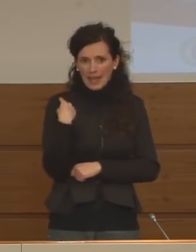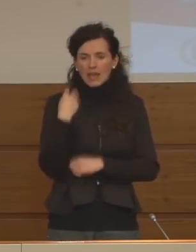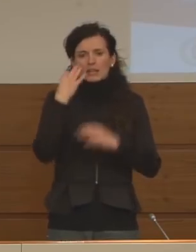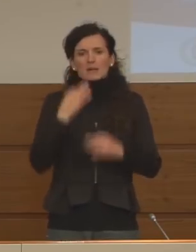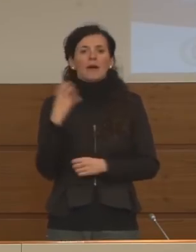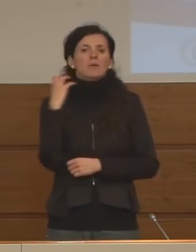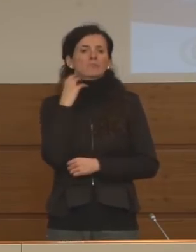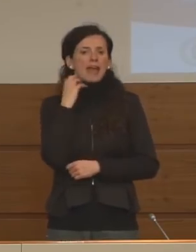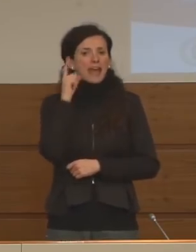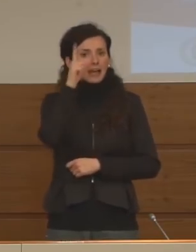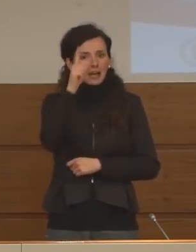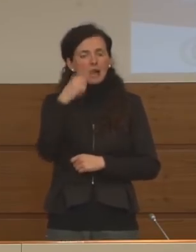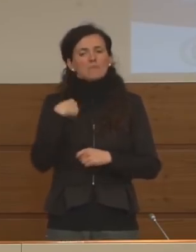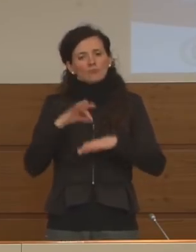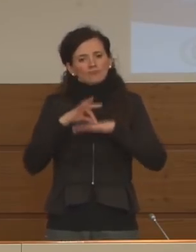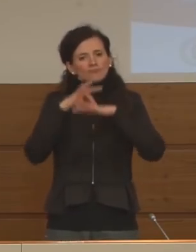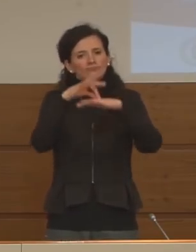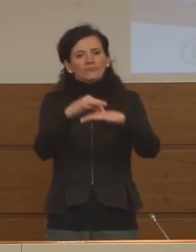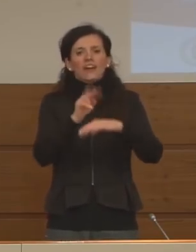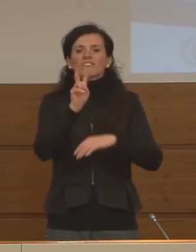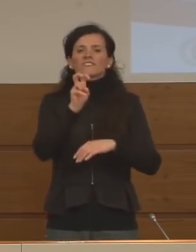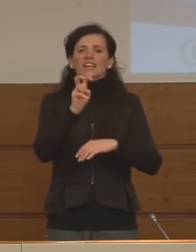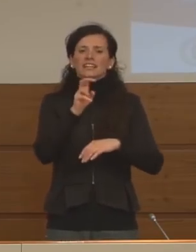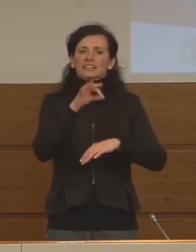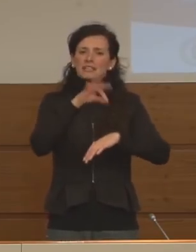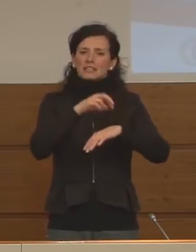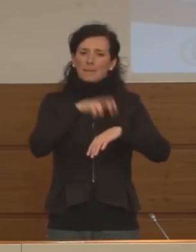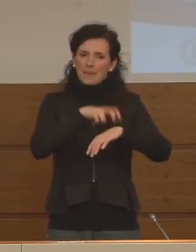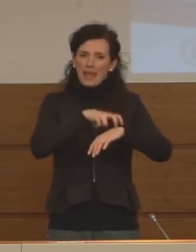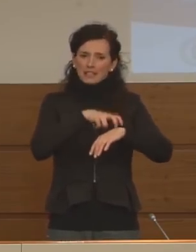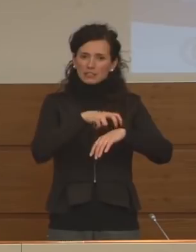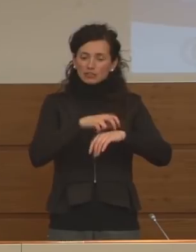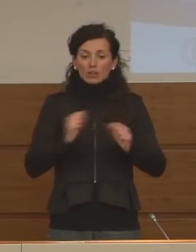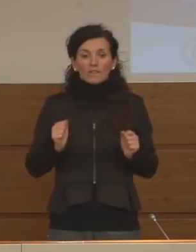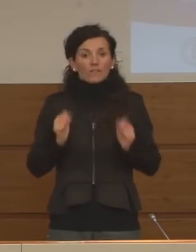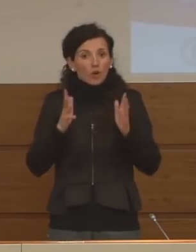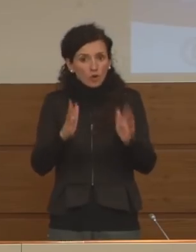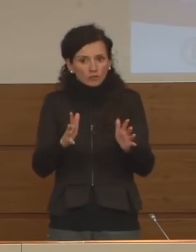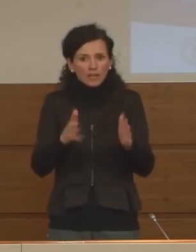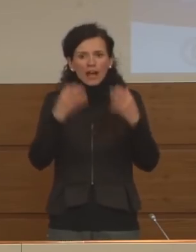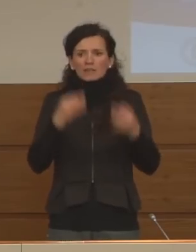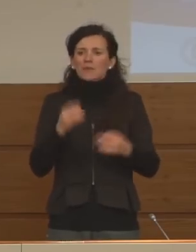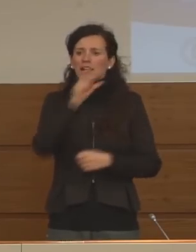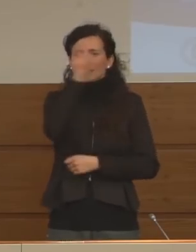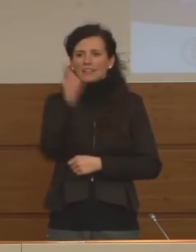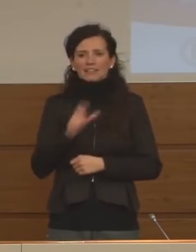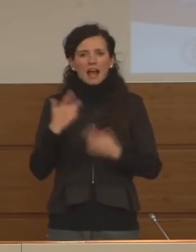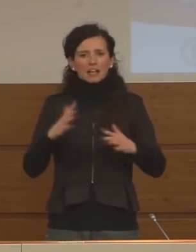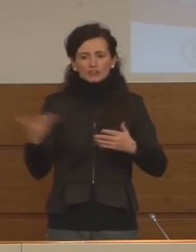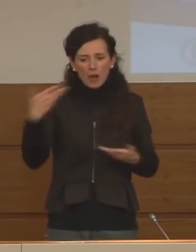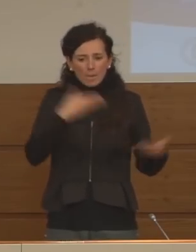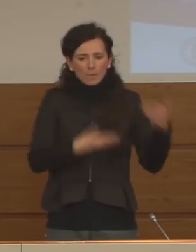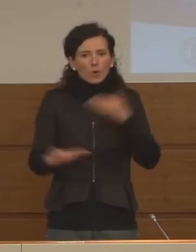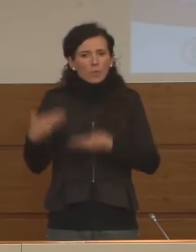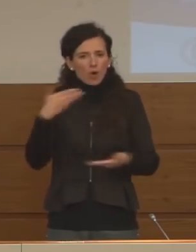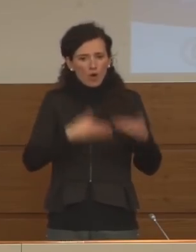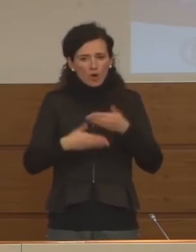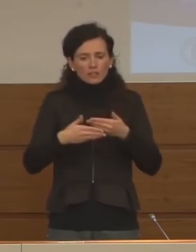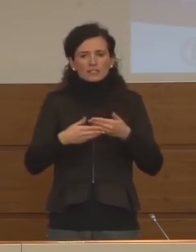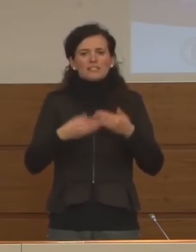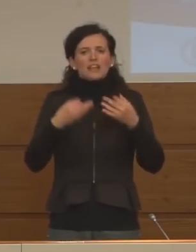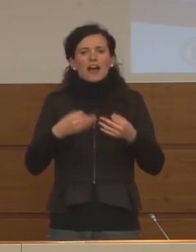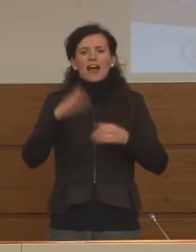medici volontari che da tutte le parti d'italia hanno risposto alla cole